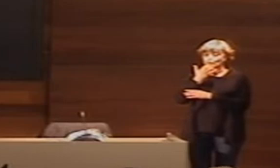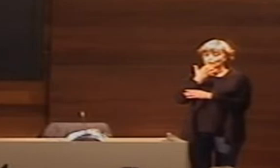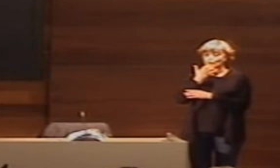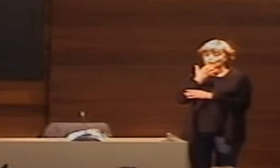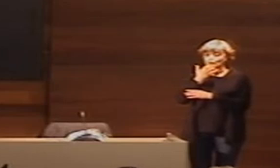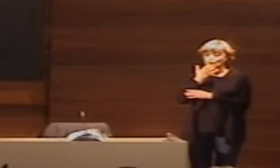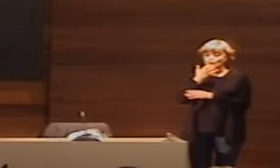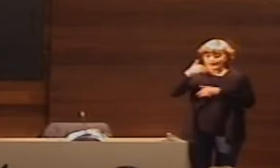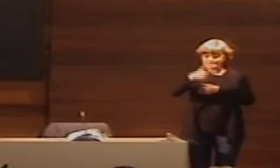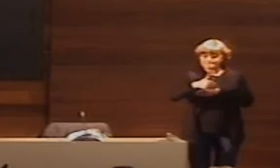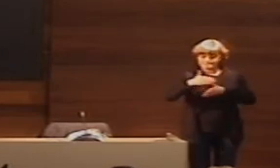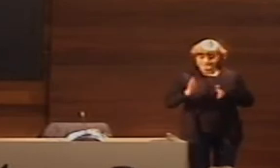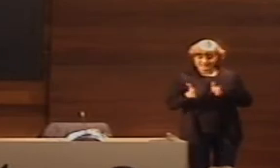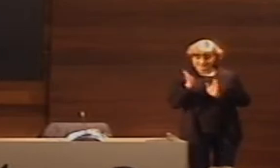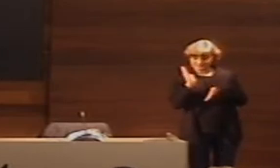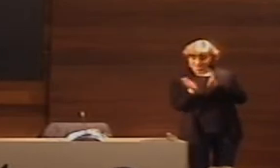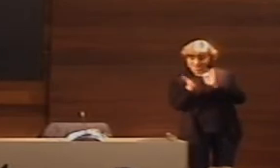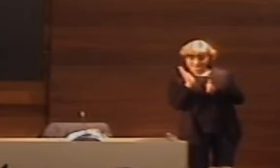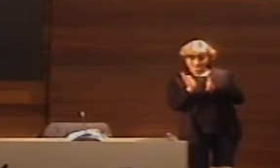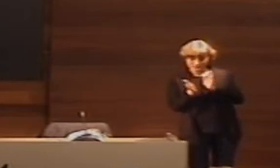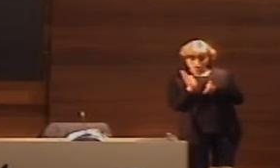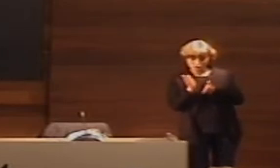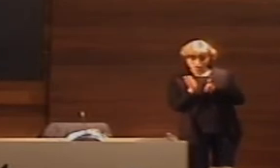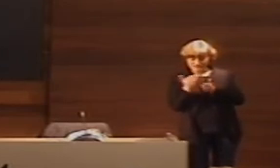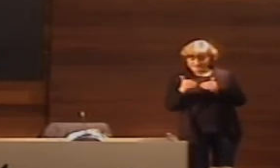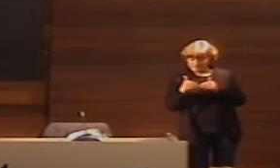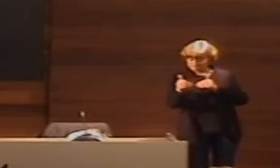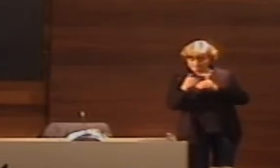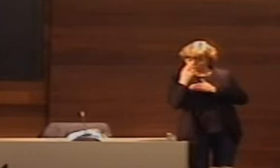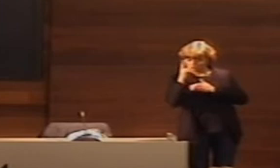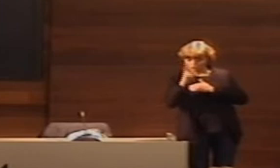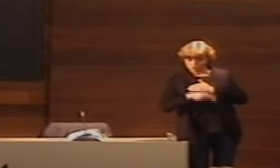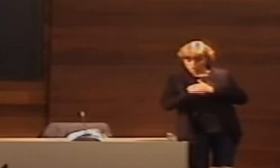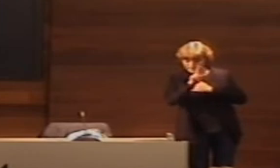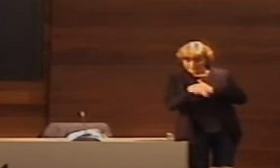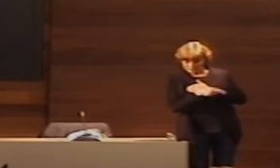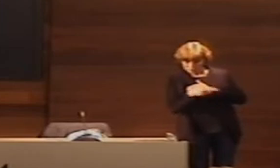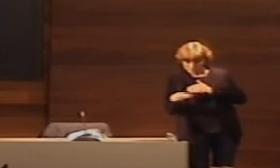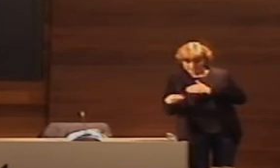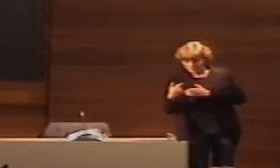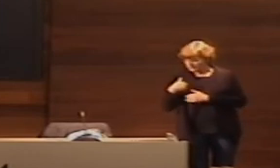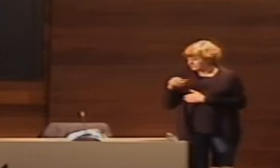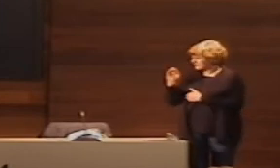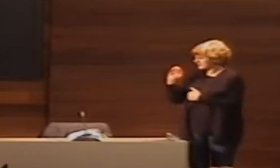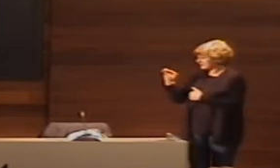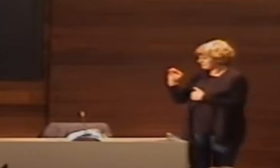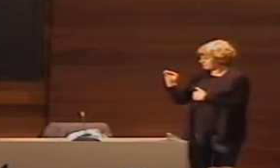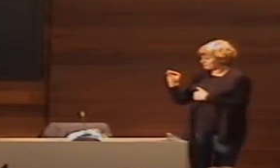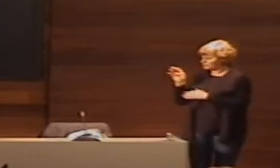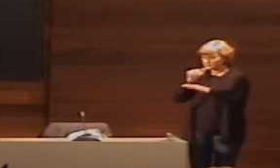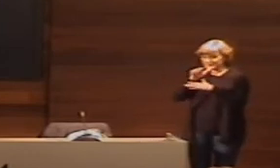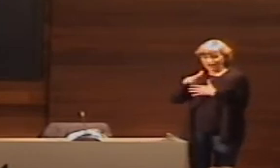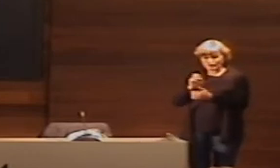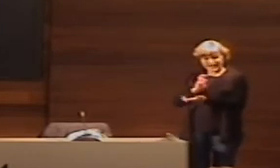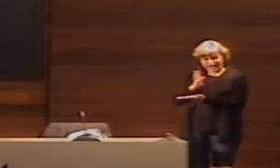este bioestabilizado a ningún nivel. Entonces, la pregunta un poco es, ¿tiene sentido hacer esta apuesta por